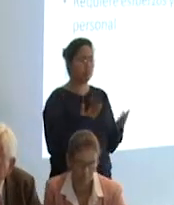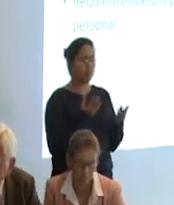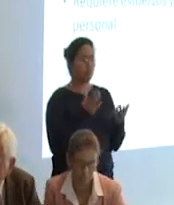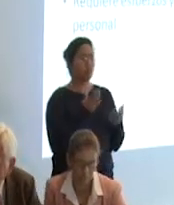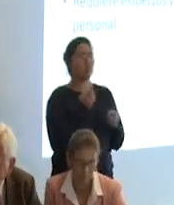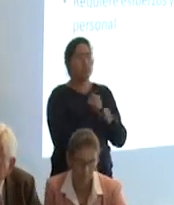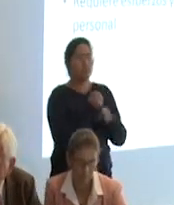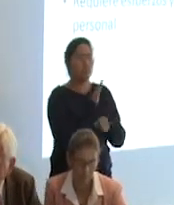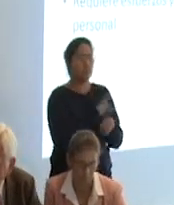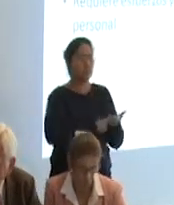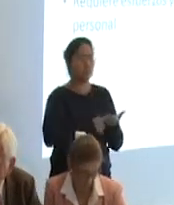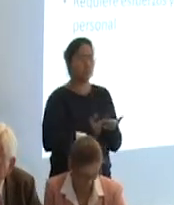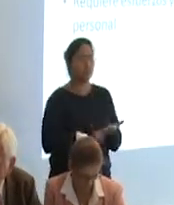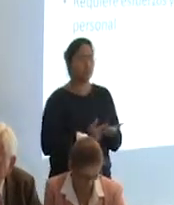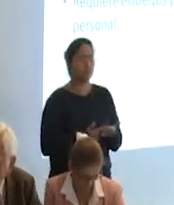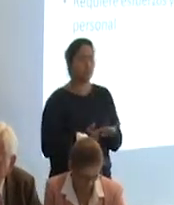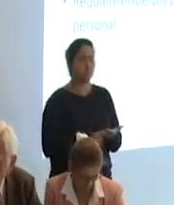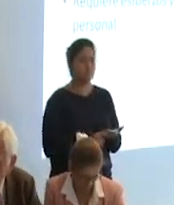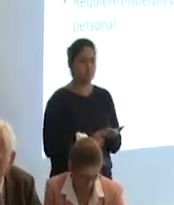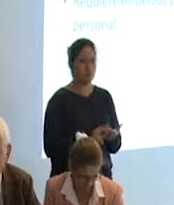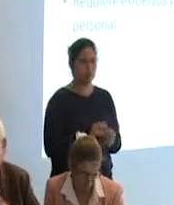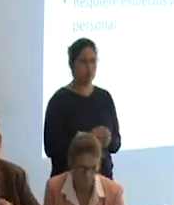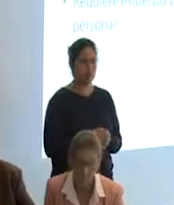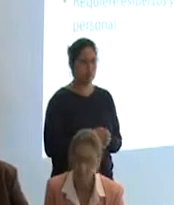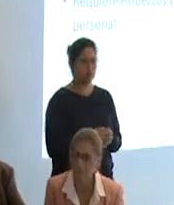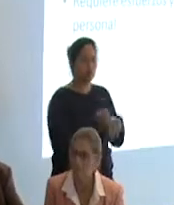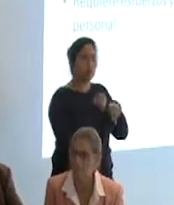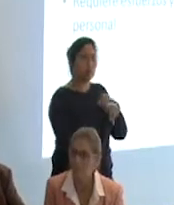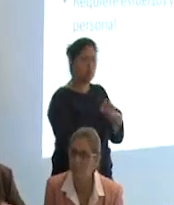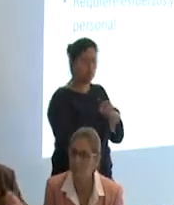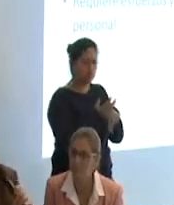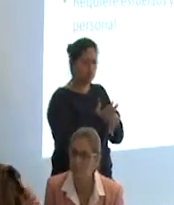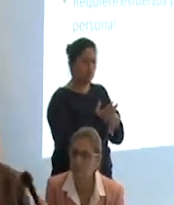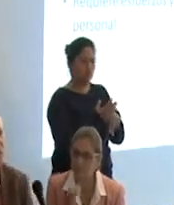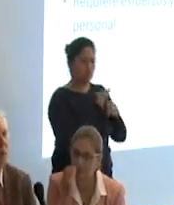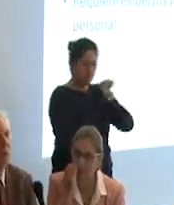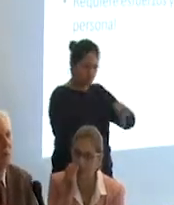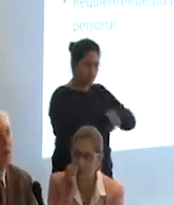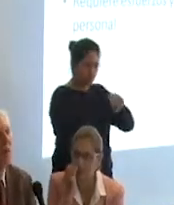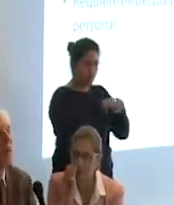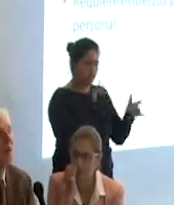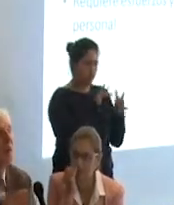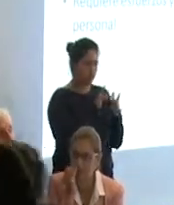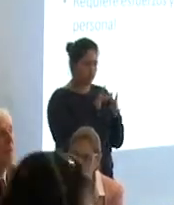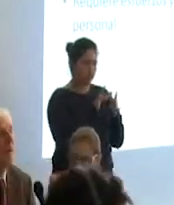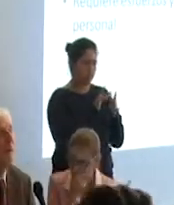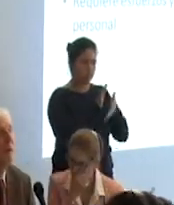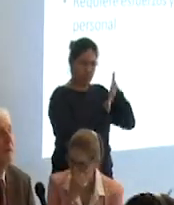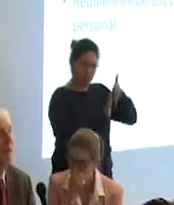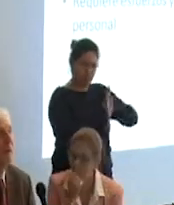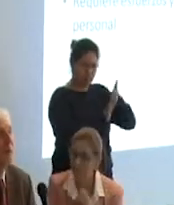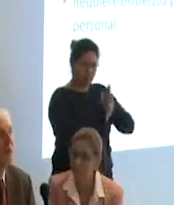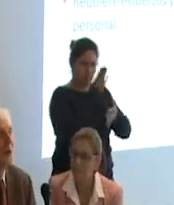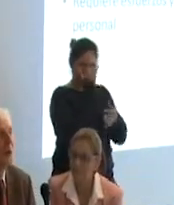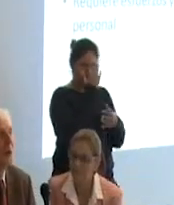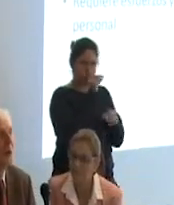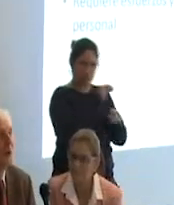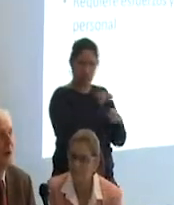funciona la interpretación? ¿El docente está formado en la didáctica, en el lenguaje de signos?